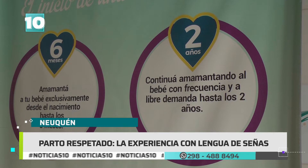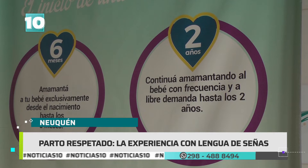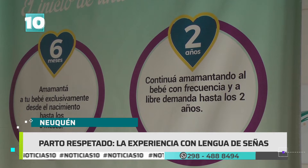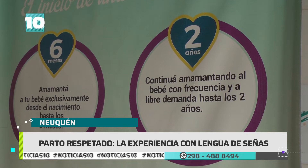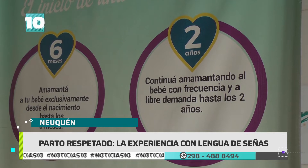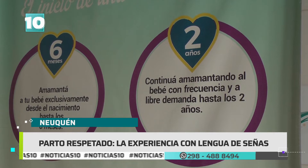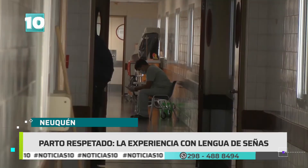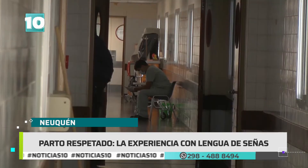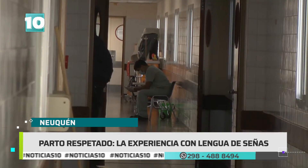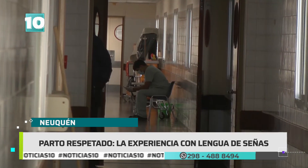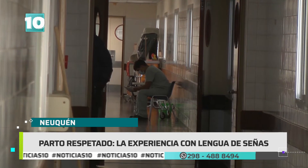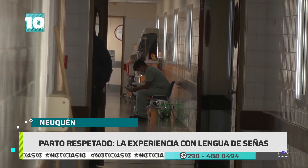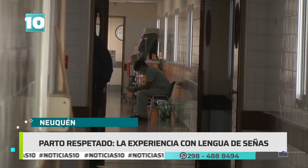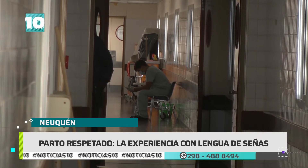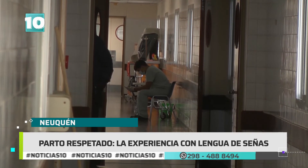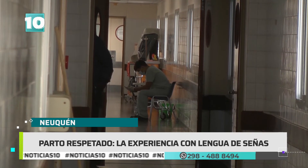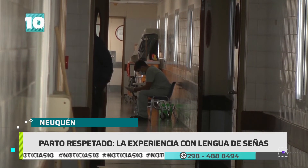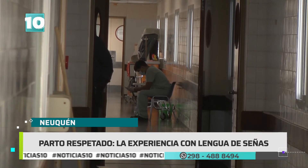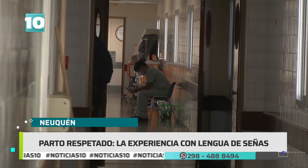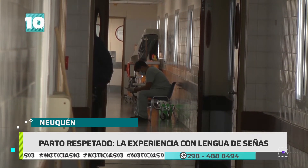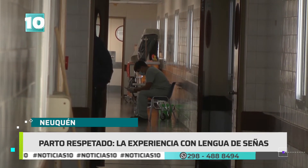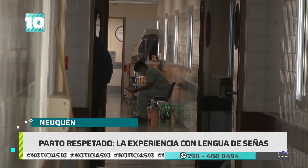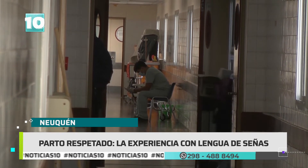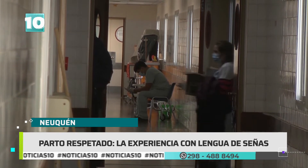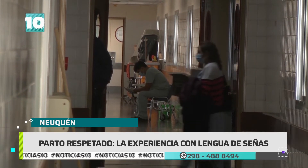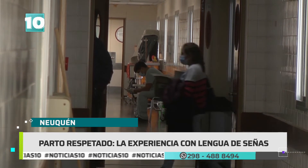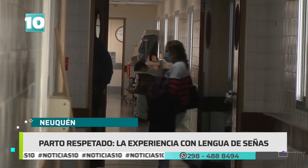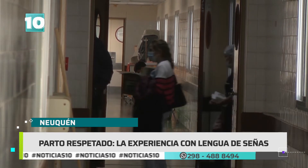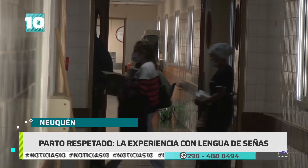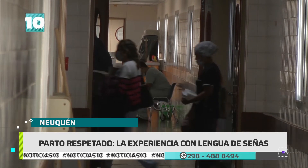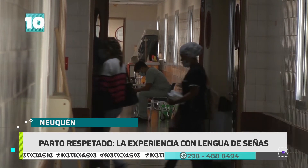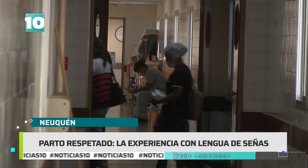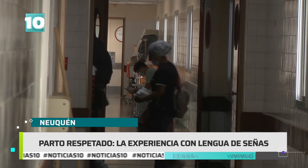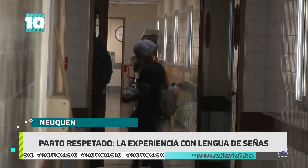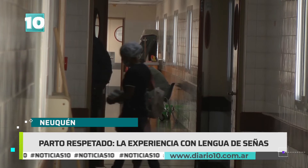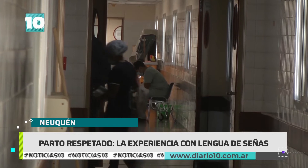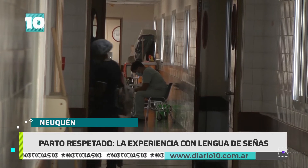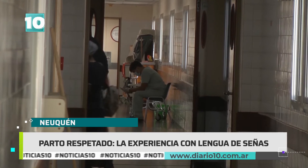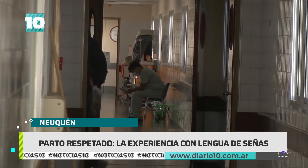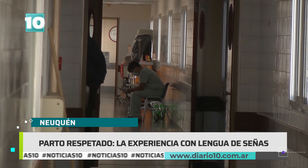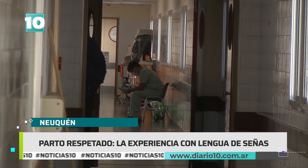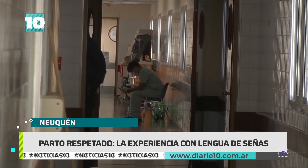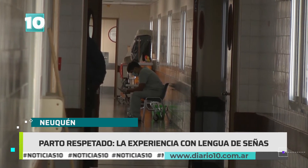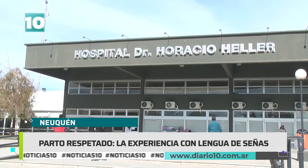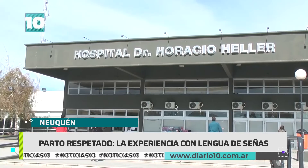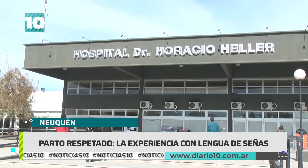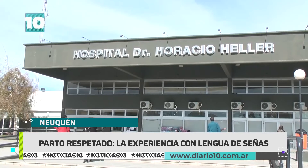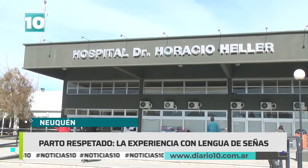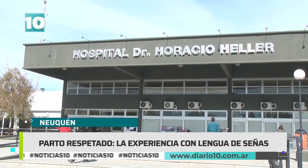de atención al público y la comunidad del hospital pueda contar con herramientas para tener una comunicación directa con la persona sorda.